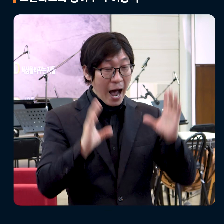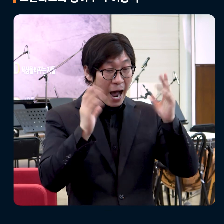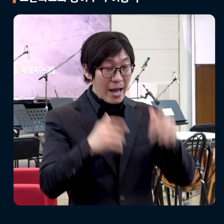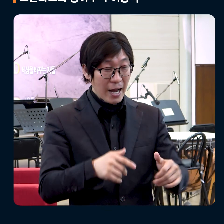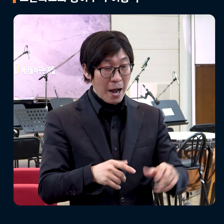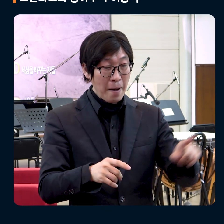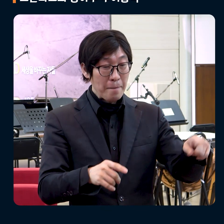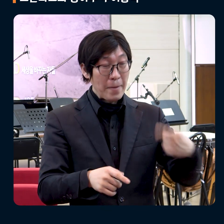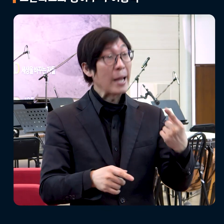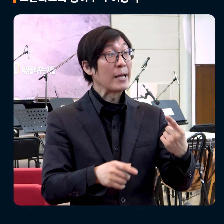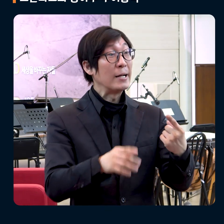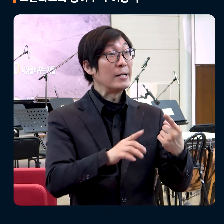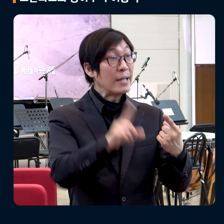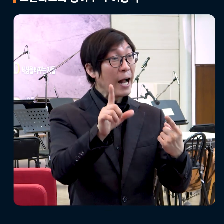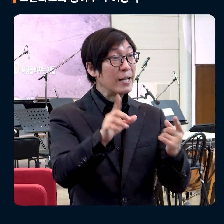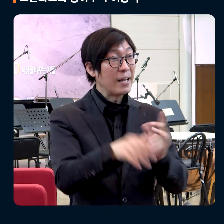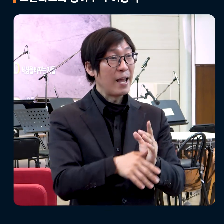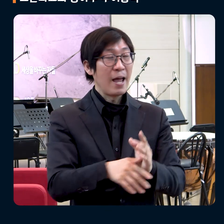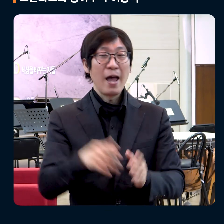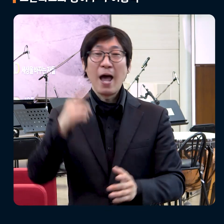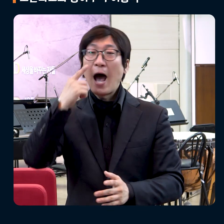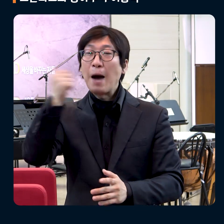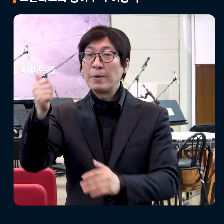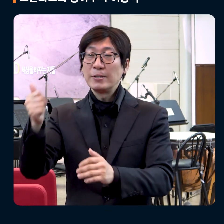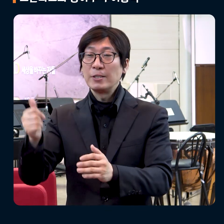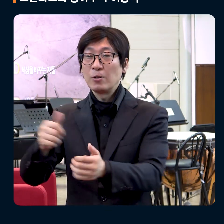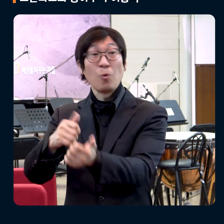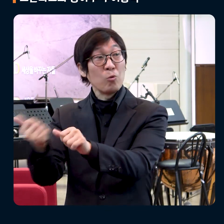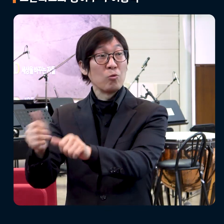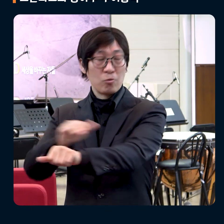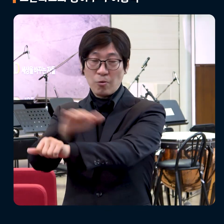때 아버지 무덤에 가서